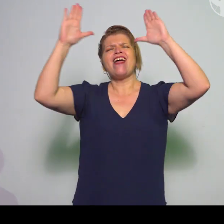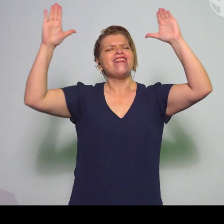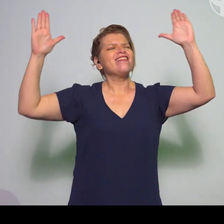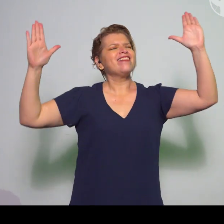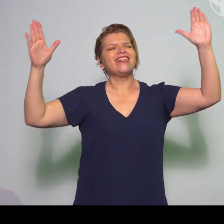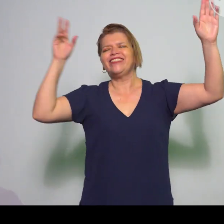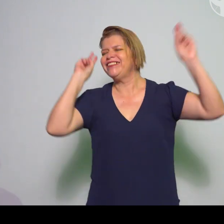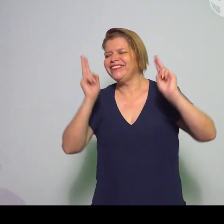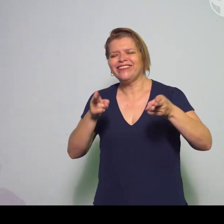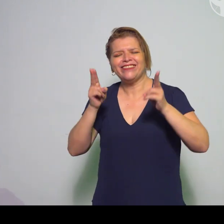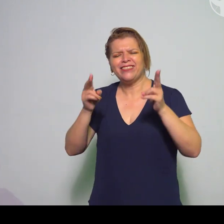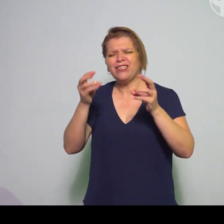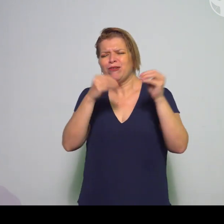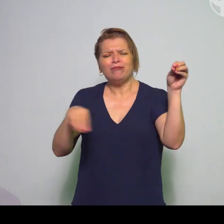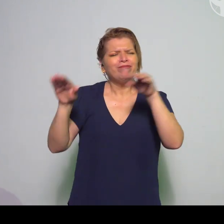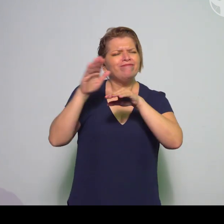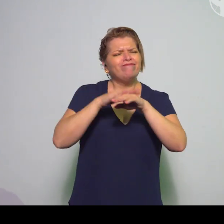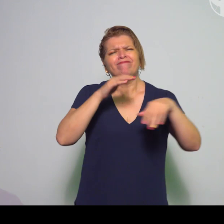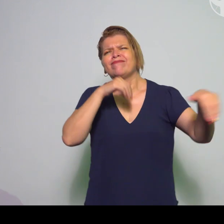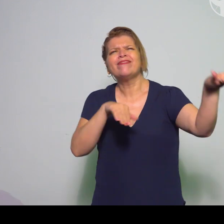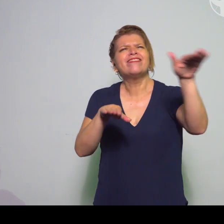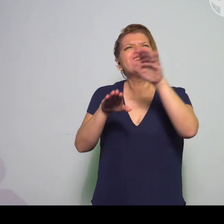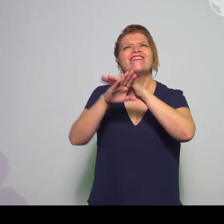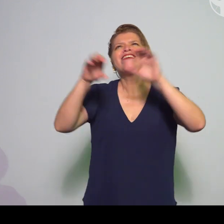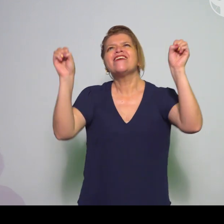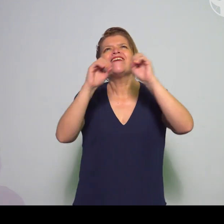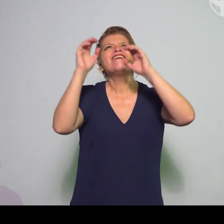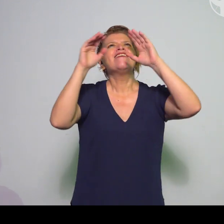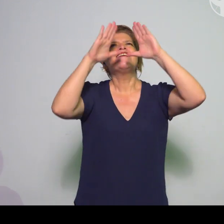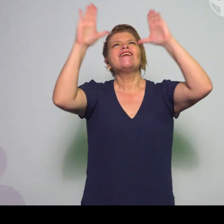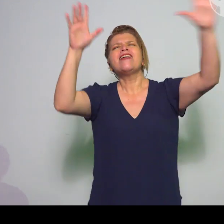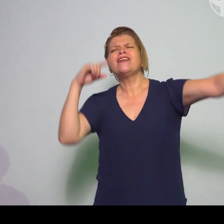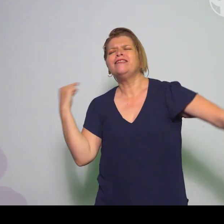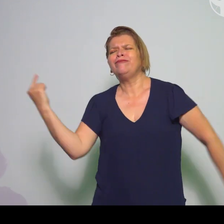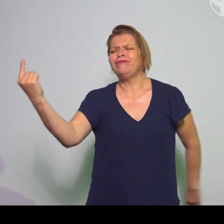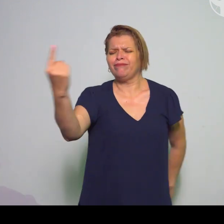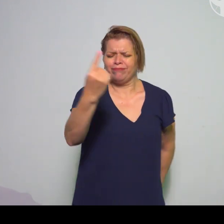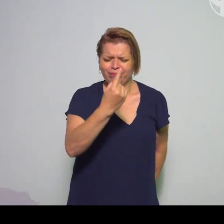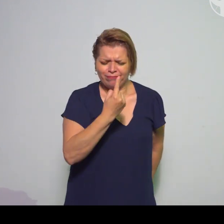eres grande, mucho más